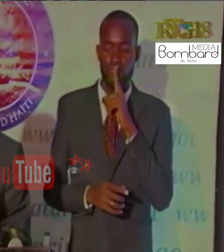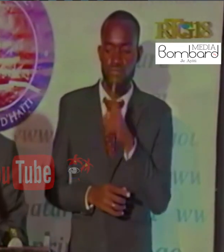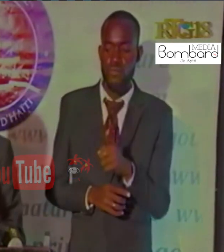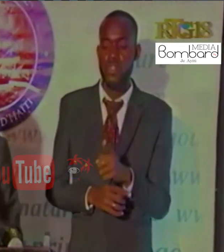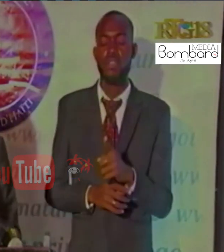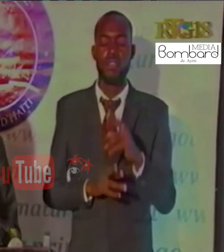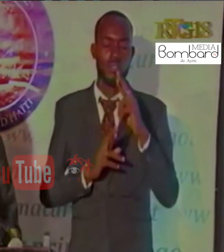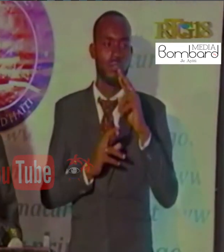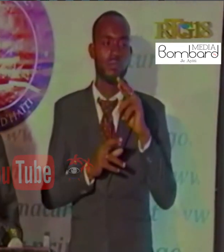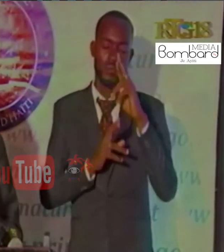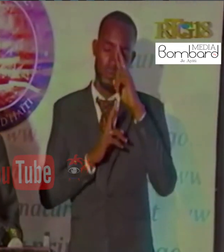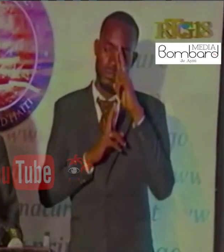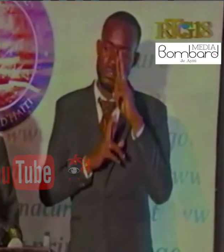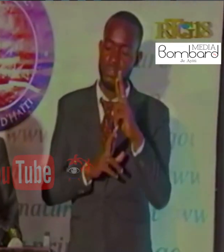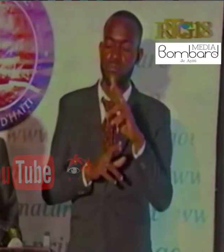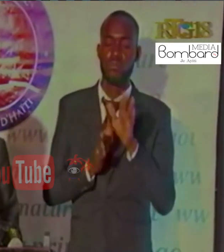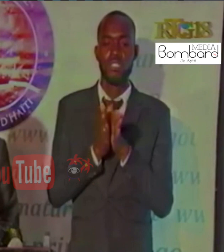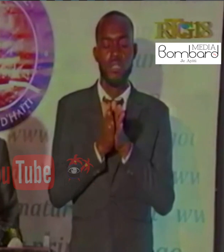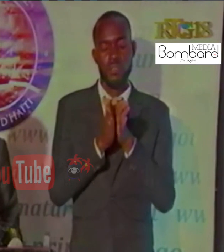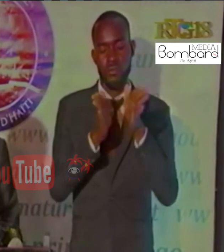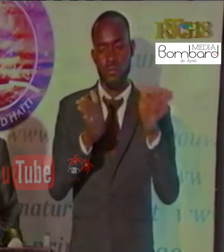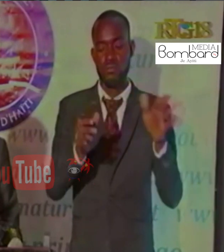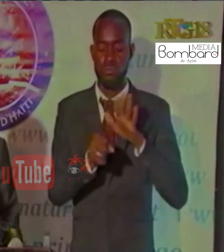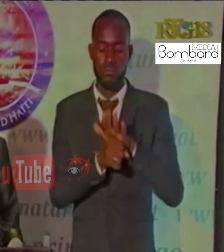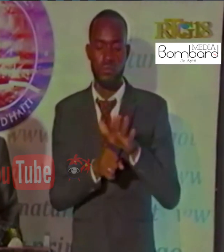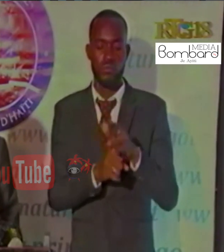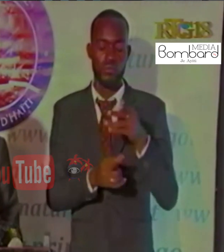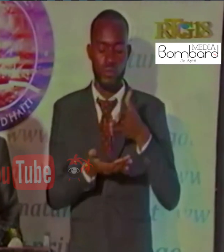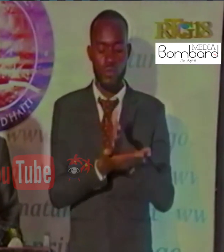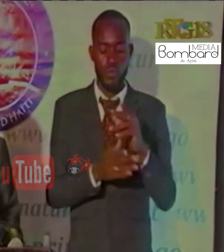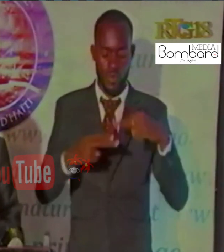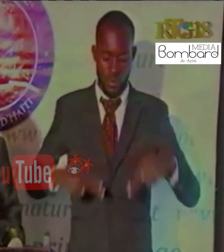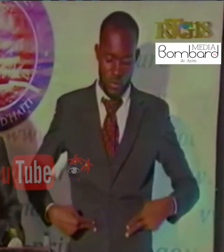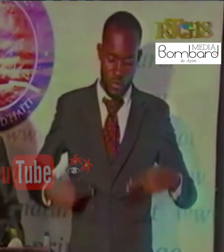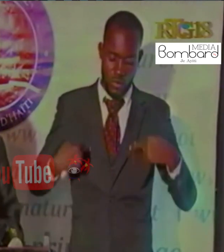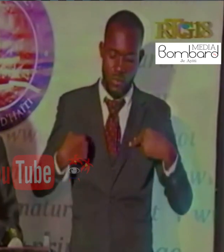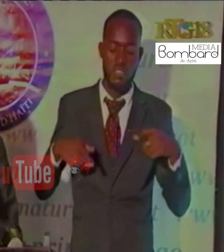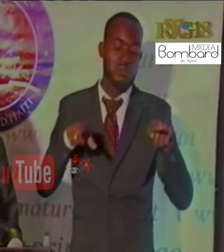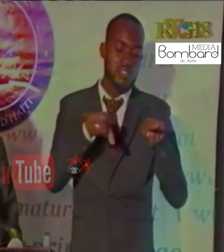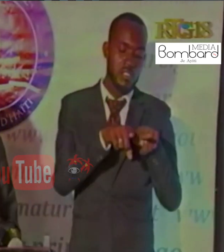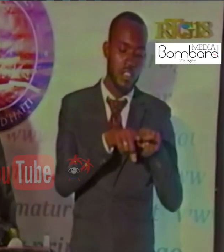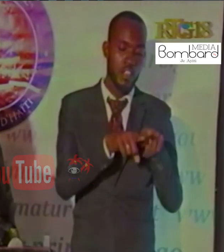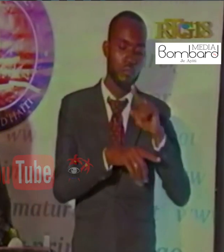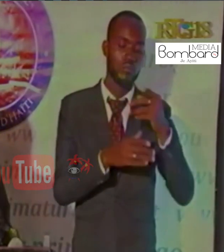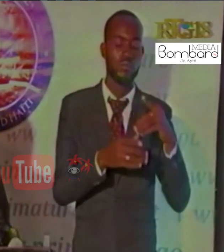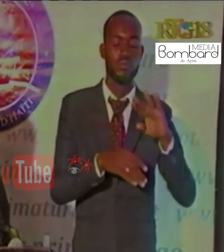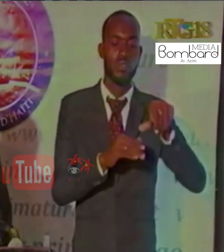le respect plein et entier des droits humains, de même que les dynamiques